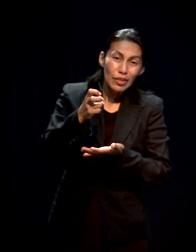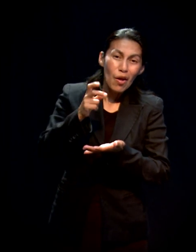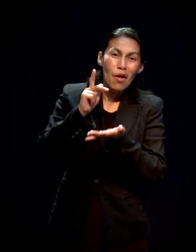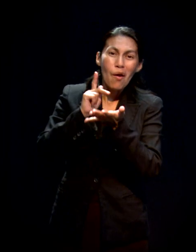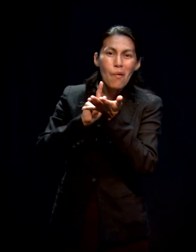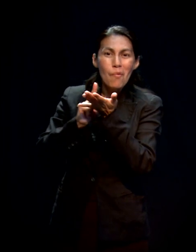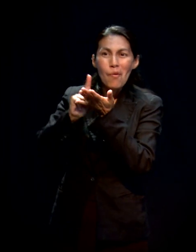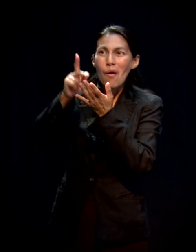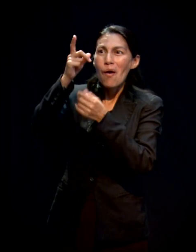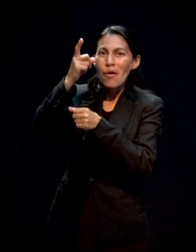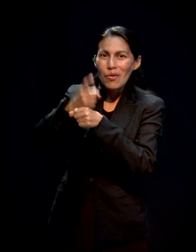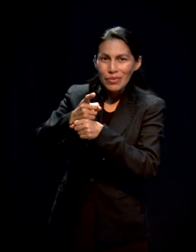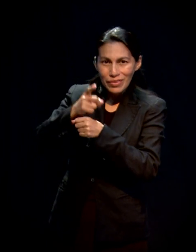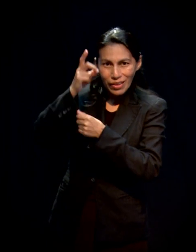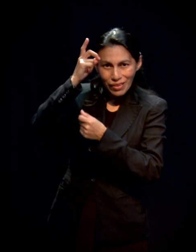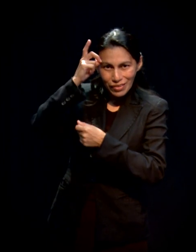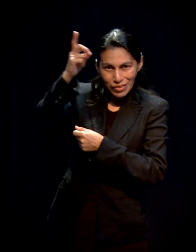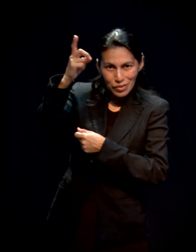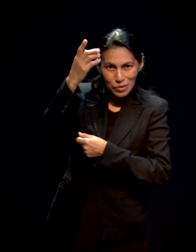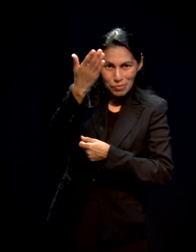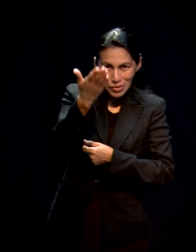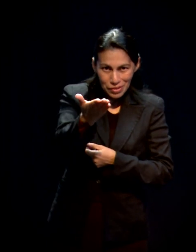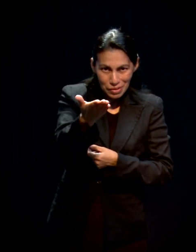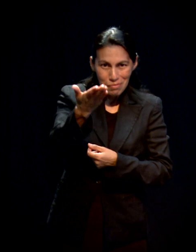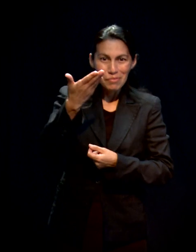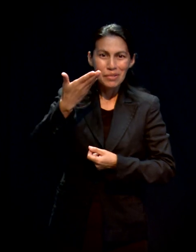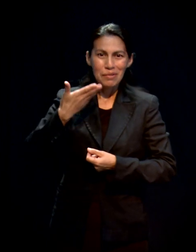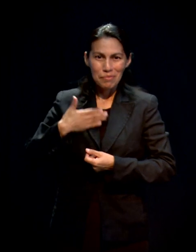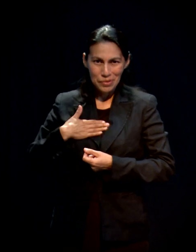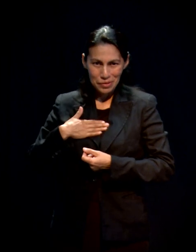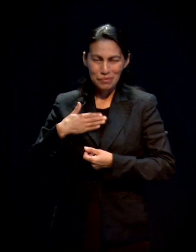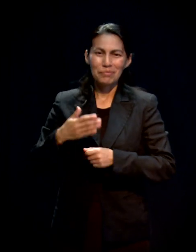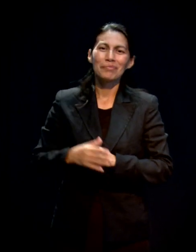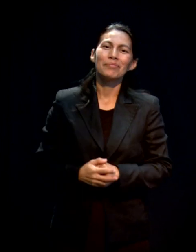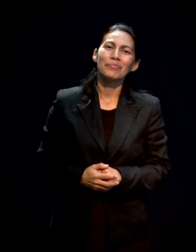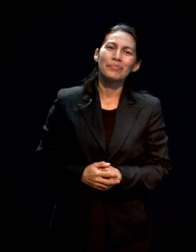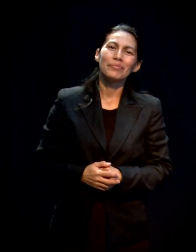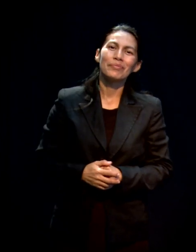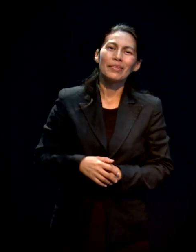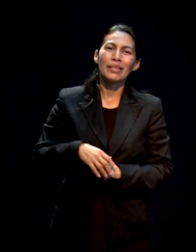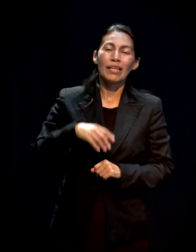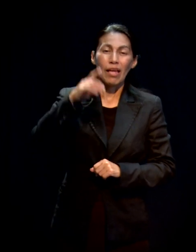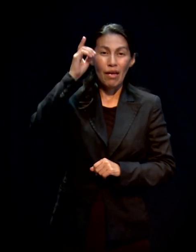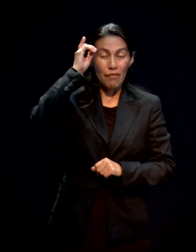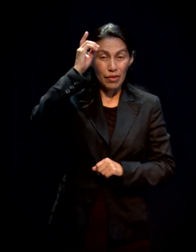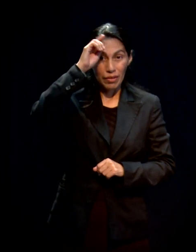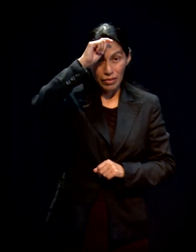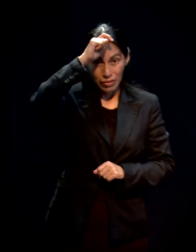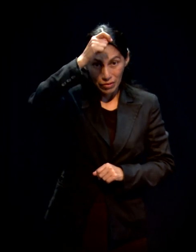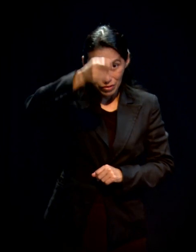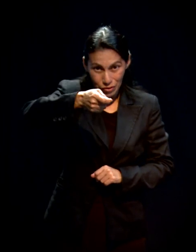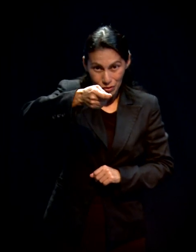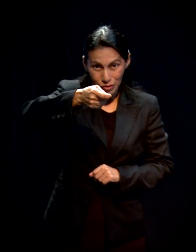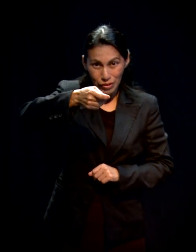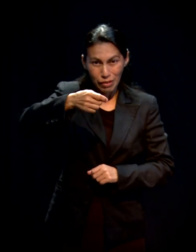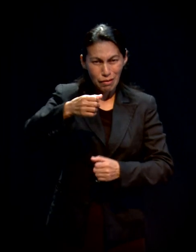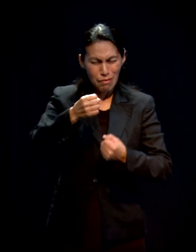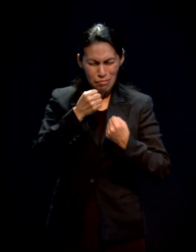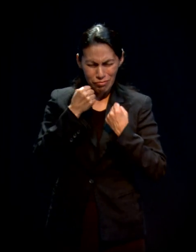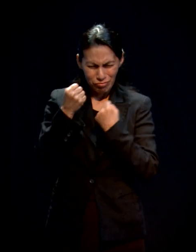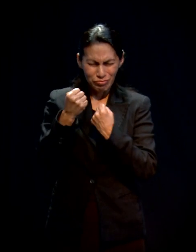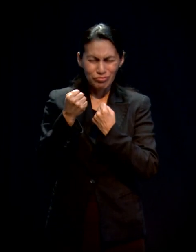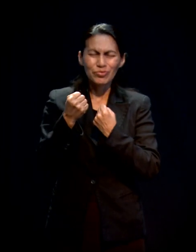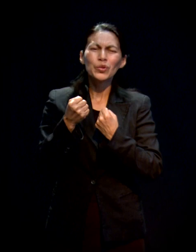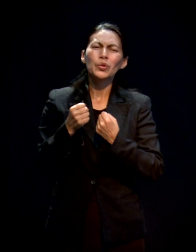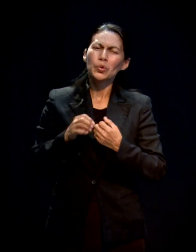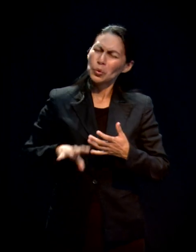voluntad de dios para ustedes para mí y recuerden la bendición de dios es la que enriquece y fortalece y